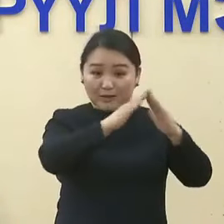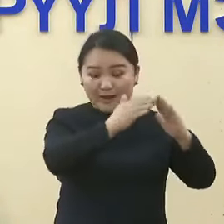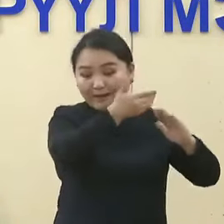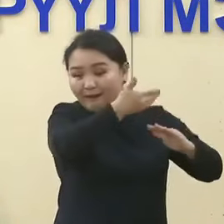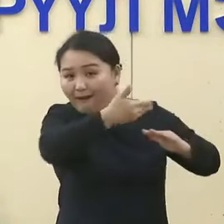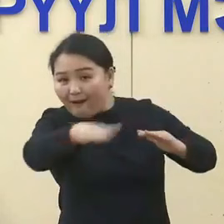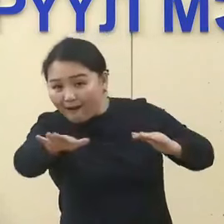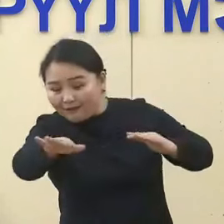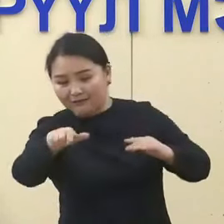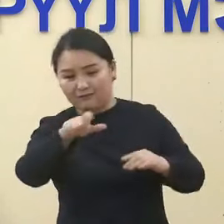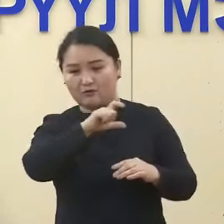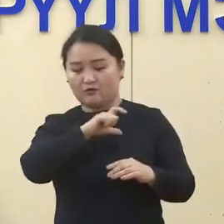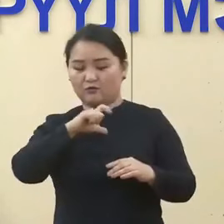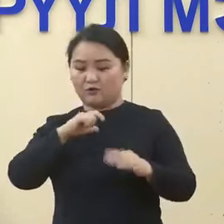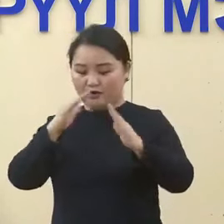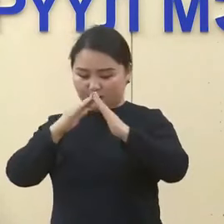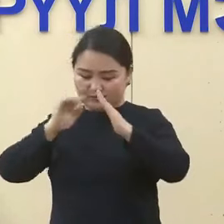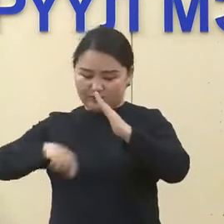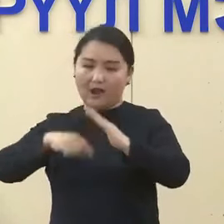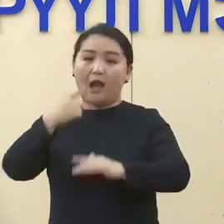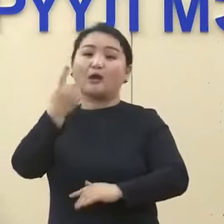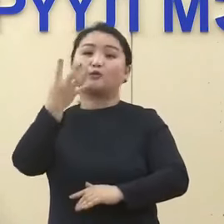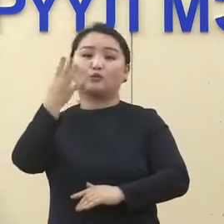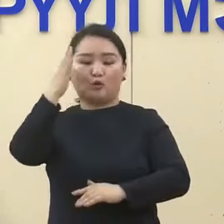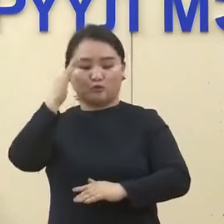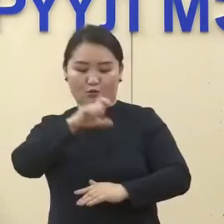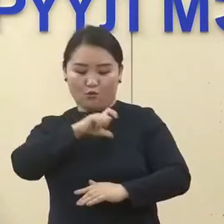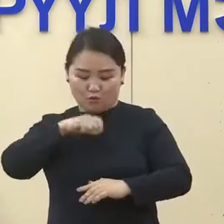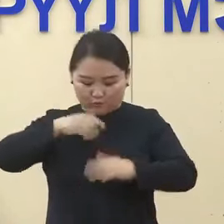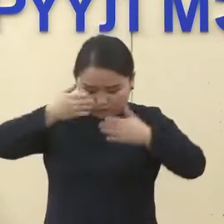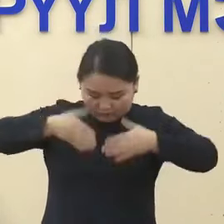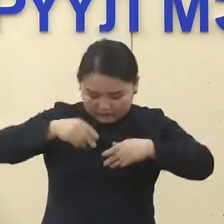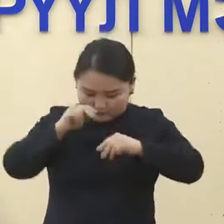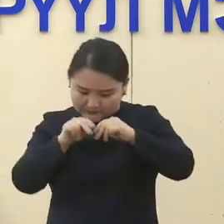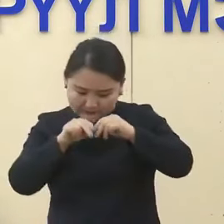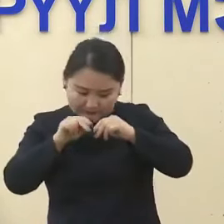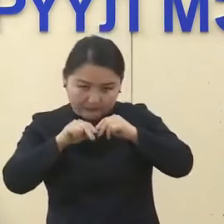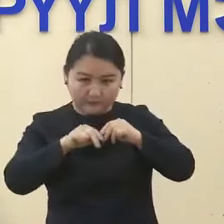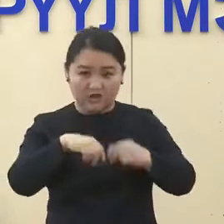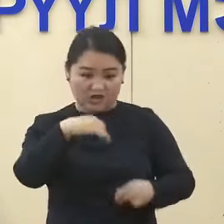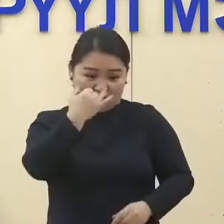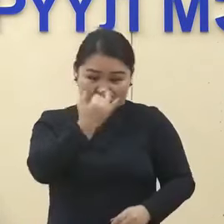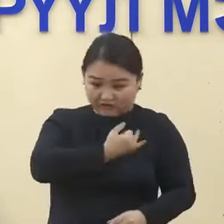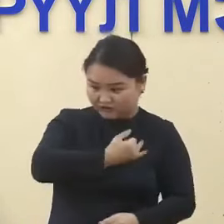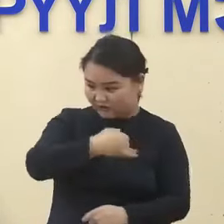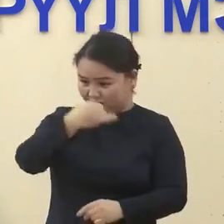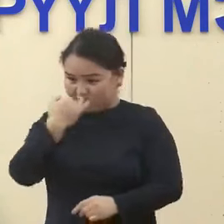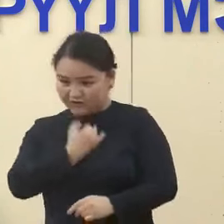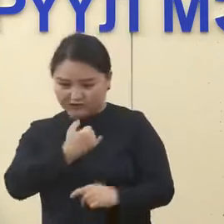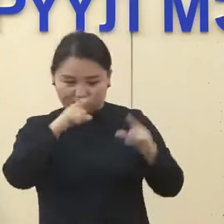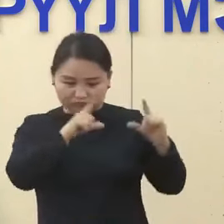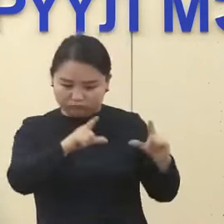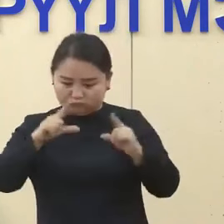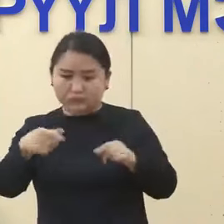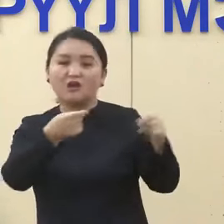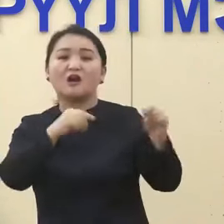нэгэн өөрчлөлт гарвал эргэж мэдэгдэн. За тэгээд бид нар тэр итгэлцлийн бичиг хаягаан болвол харьяа